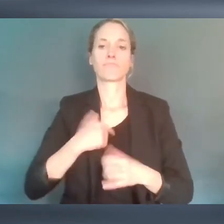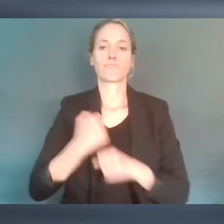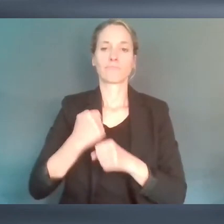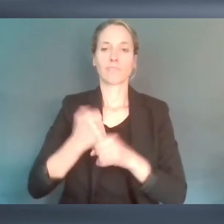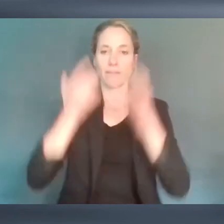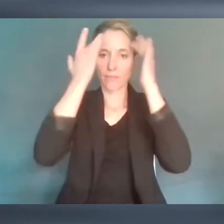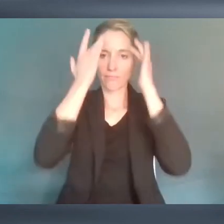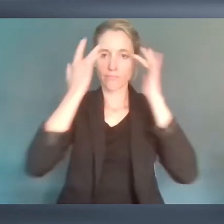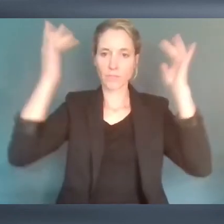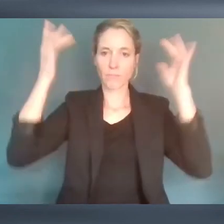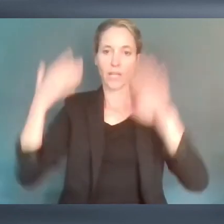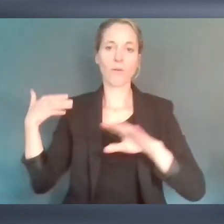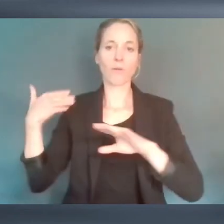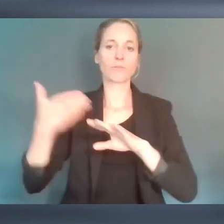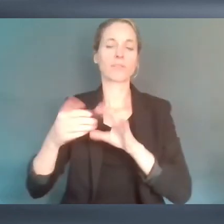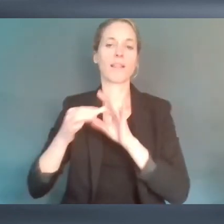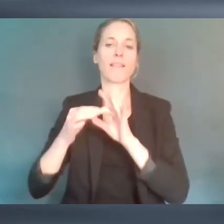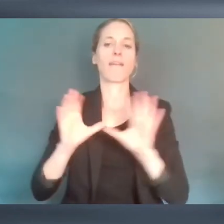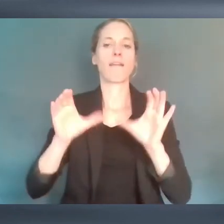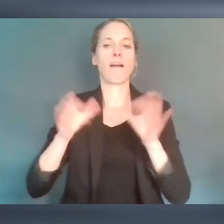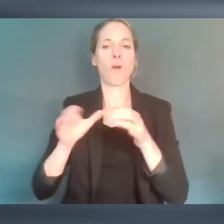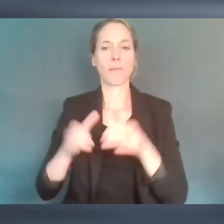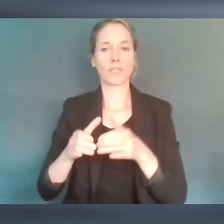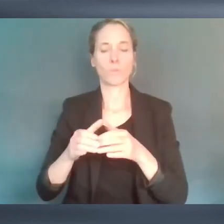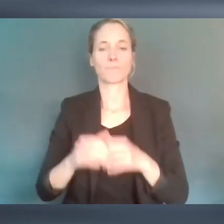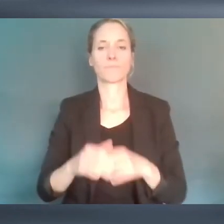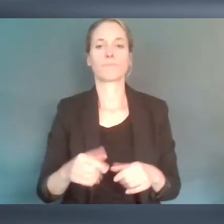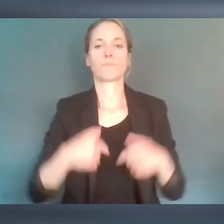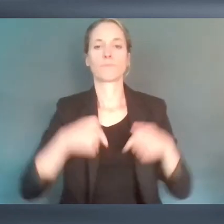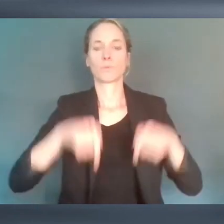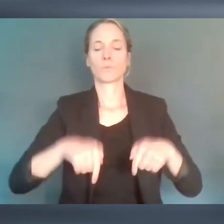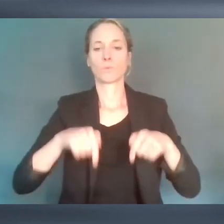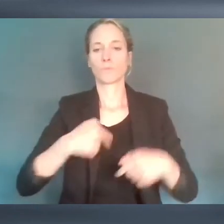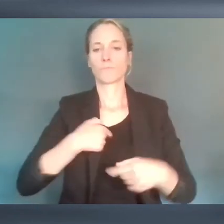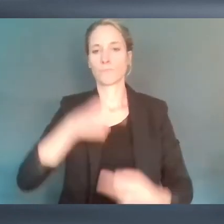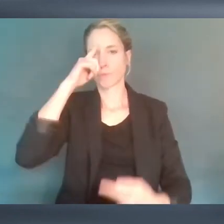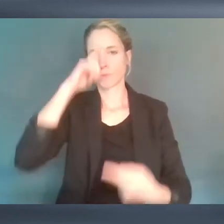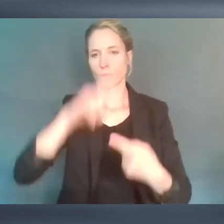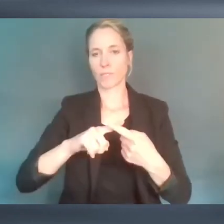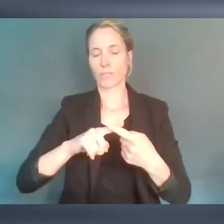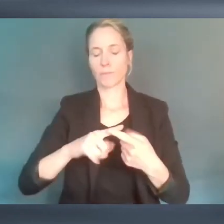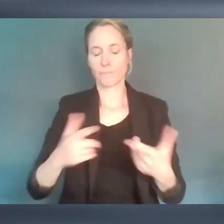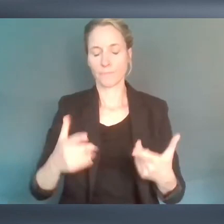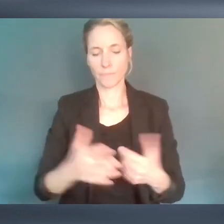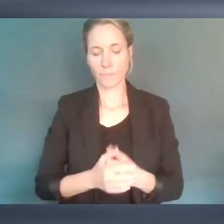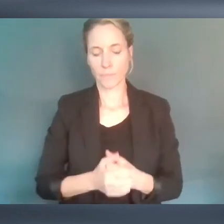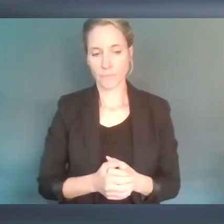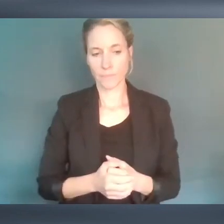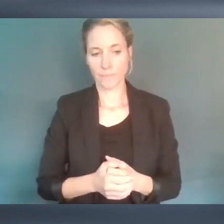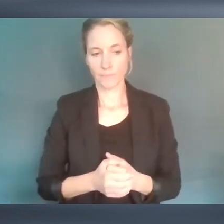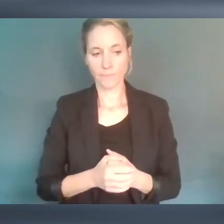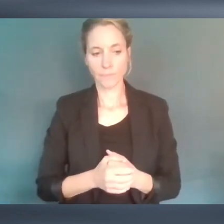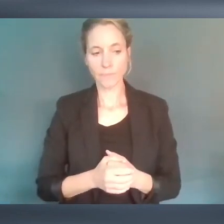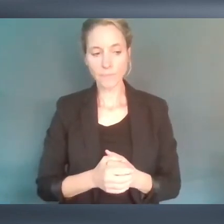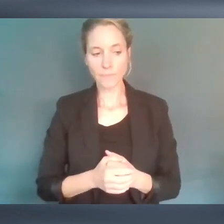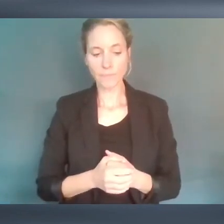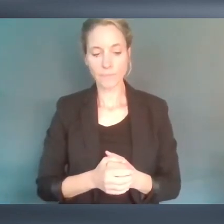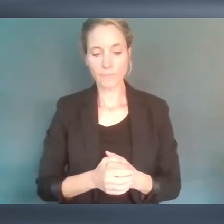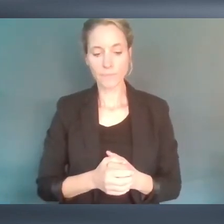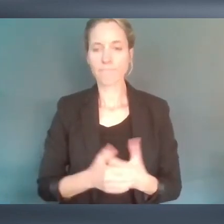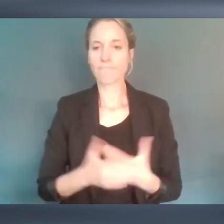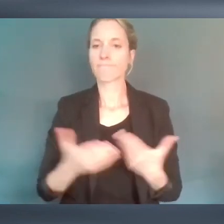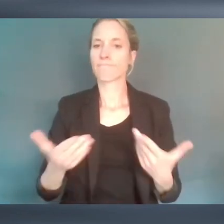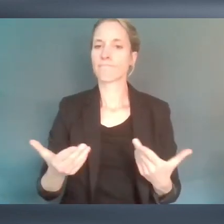formations. Et mon objectif aujourd'hui, en l'état de mes connaissances, c'est de me poser la question, est-ce que le